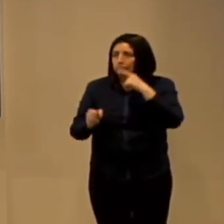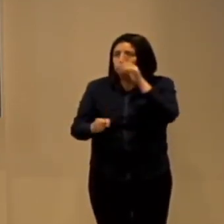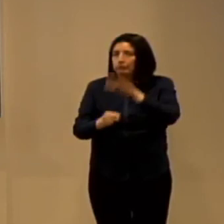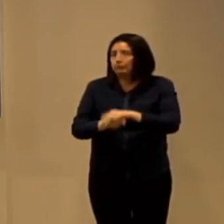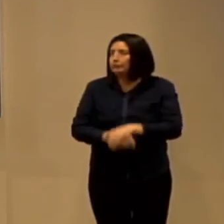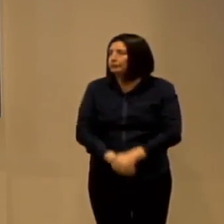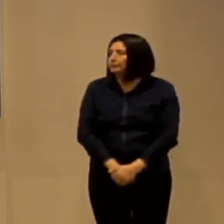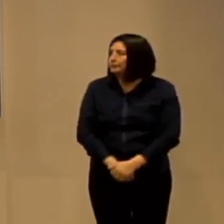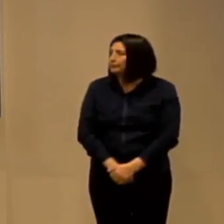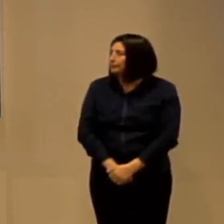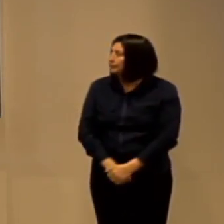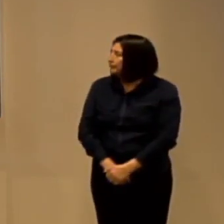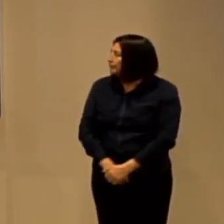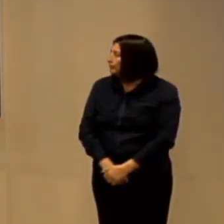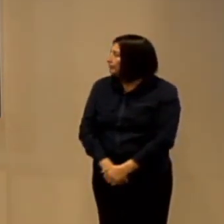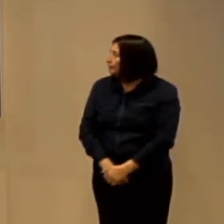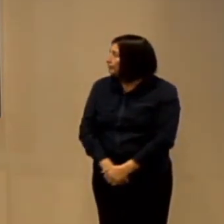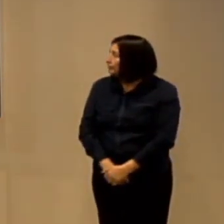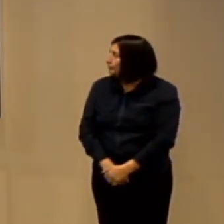compromiso.